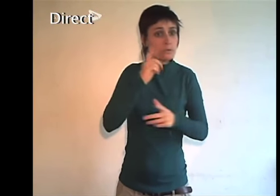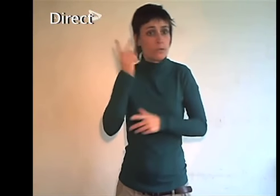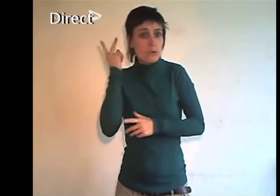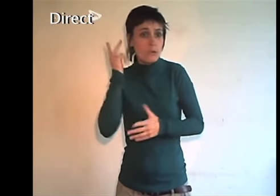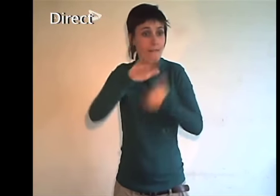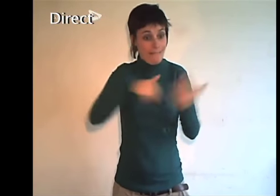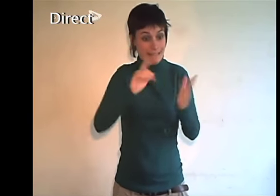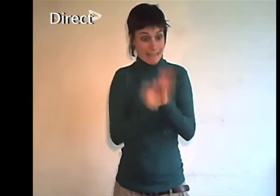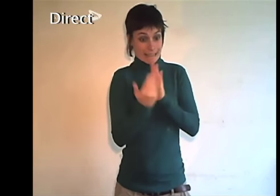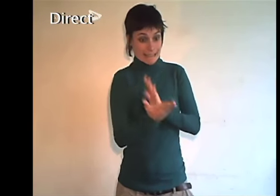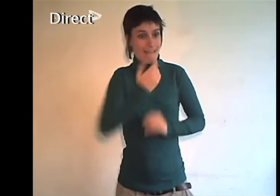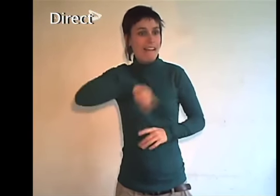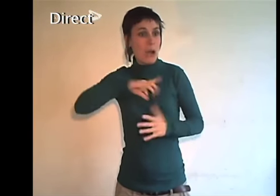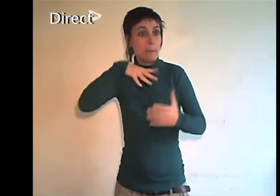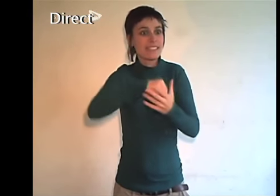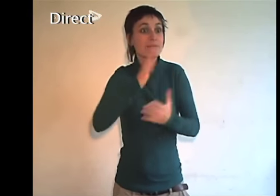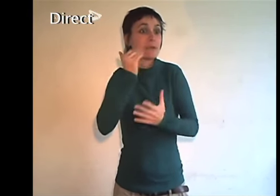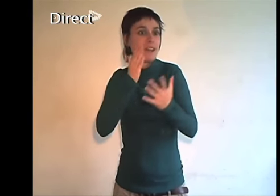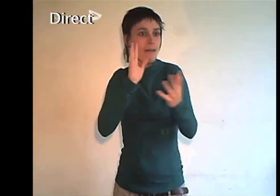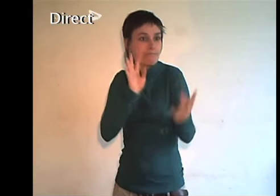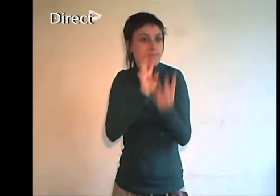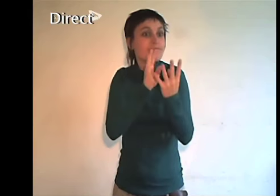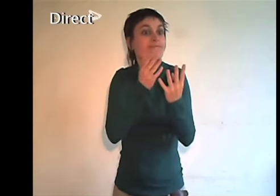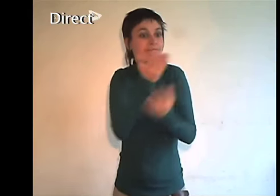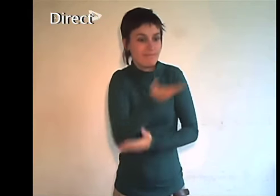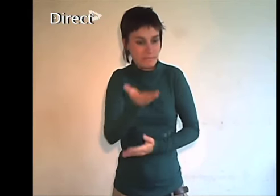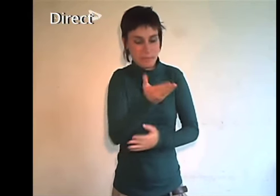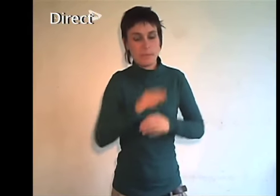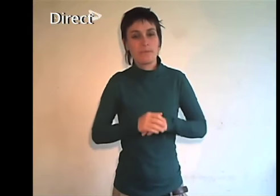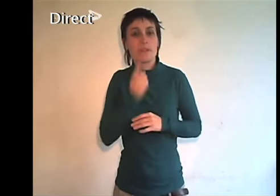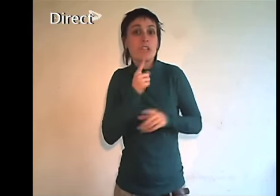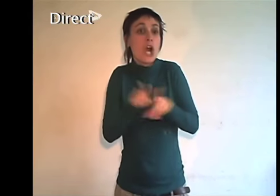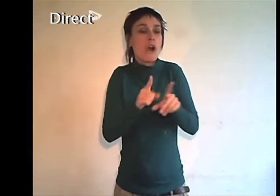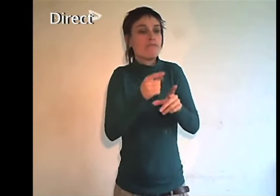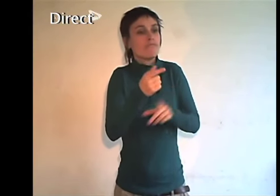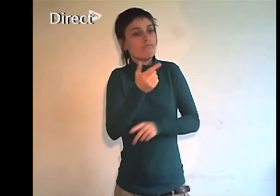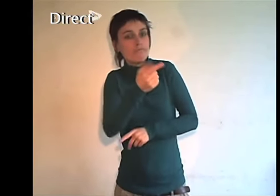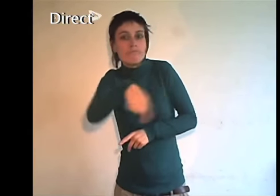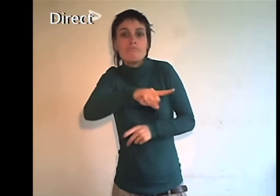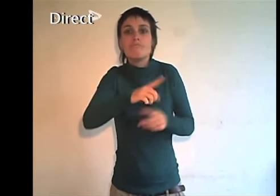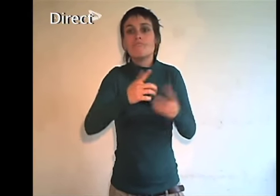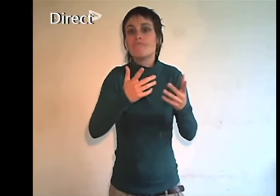des publics mixtes, et c'est cette occasion qu'on s'était rencontrés. Donc il y avait déjà de votre part la